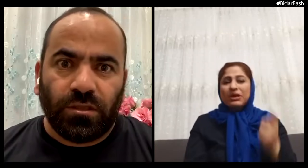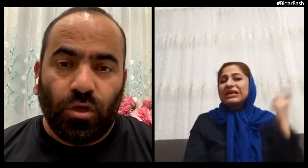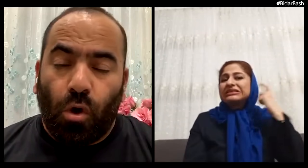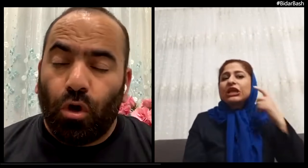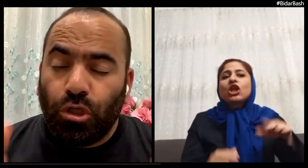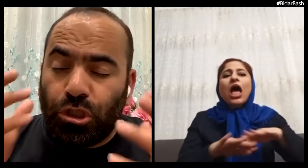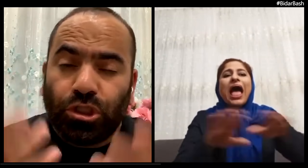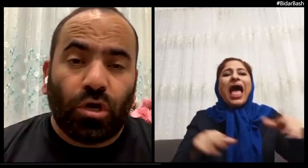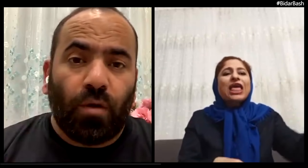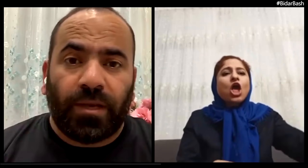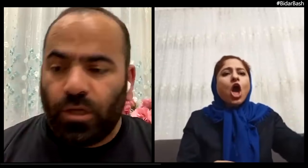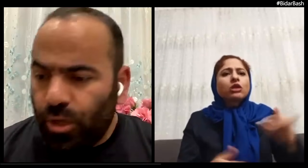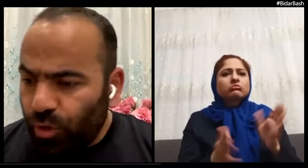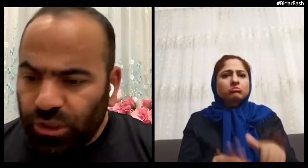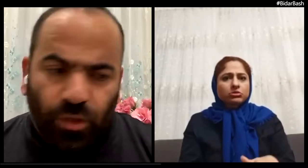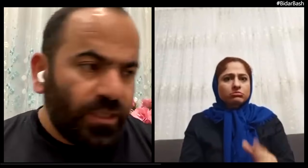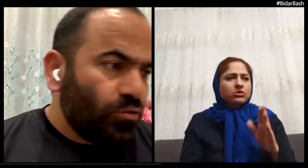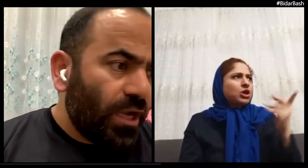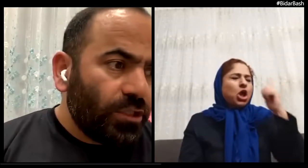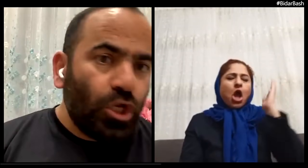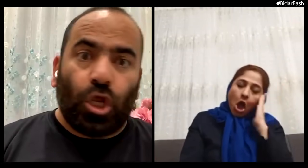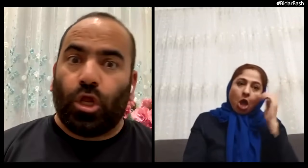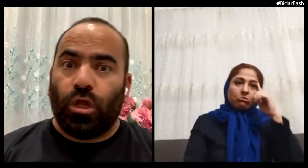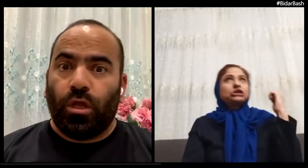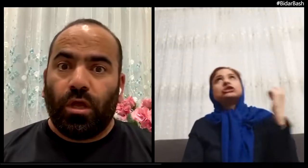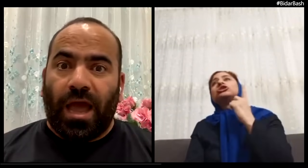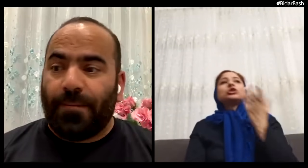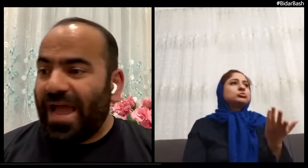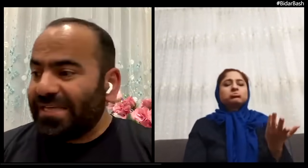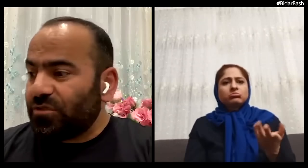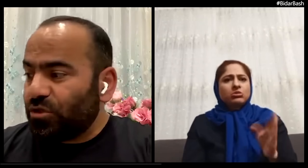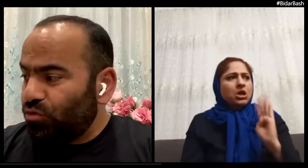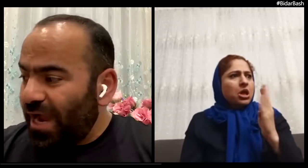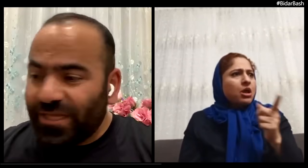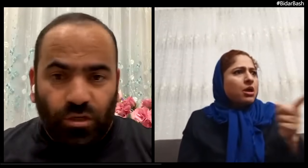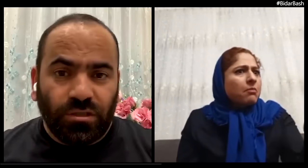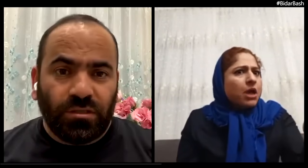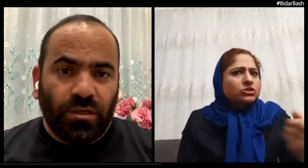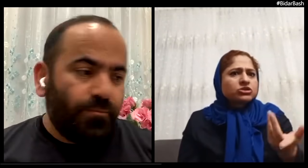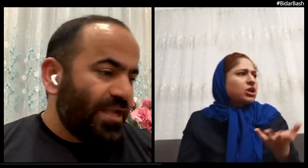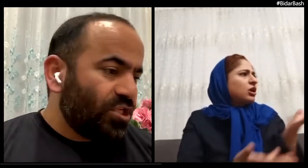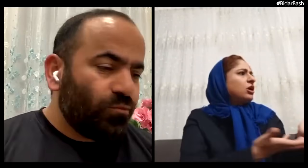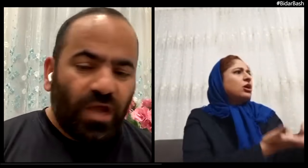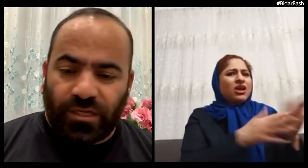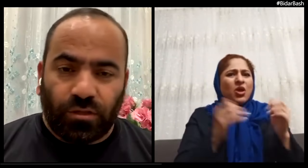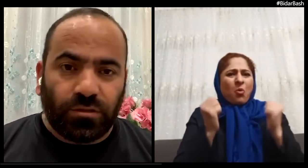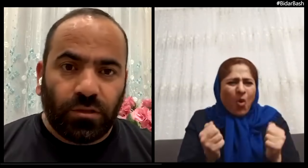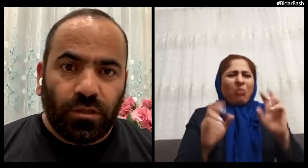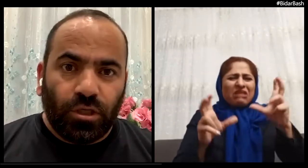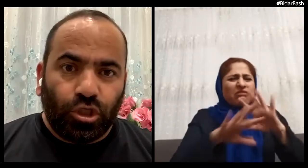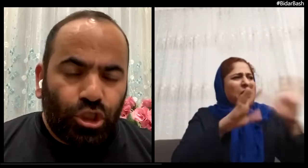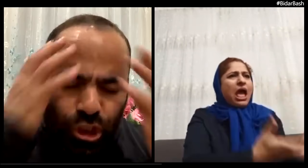میاد. حالا کی چه خوابن، پاشو در اومدن تو حیاتن، ای همه اساسا تو حیات، بچم تو